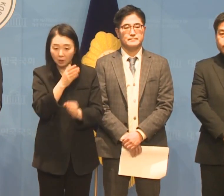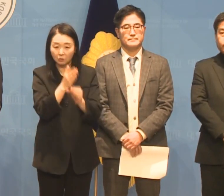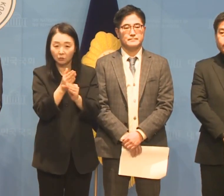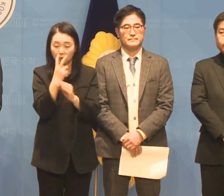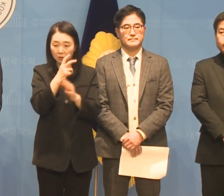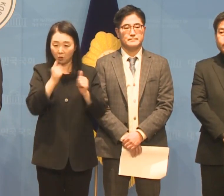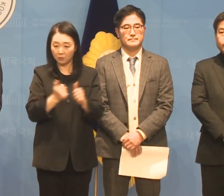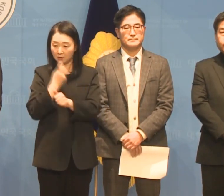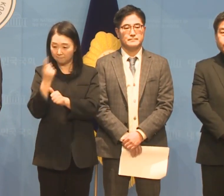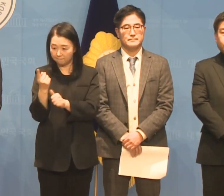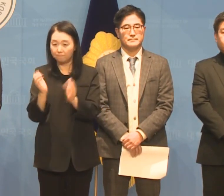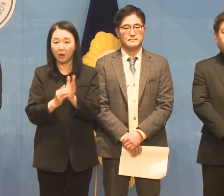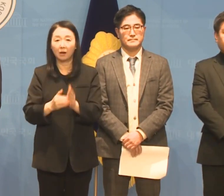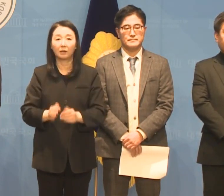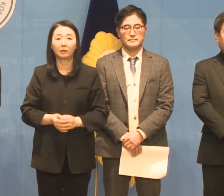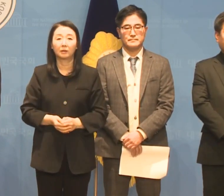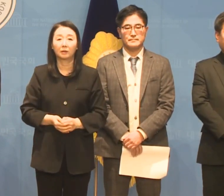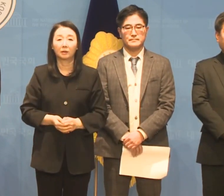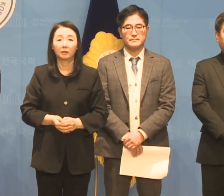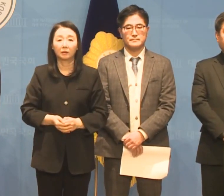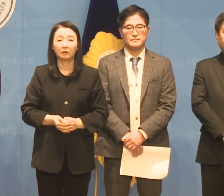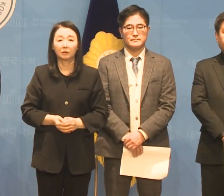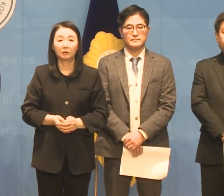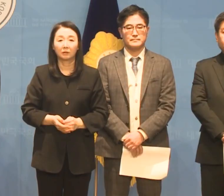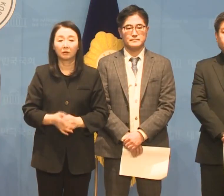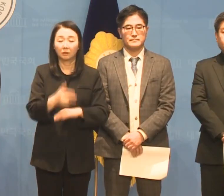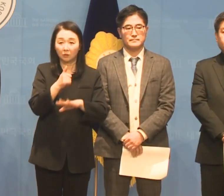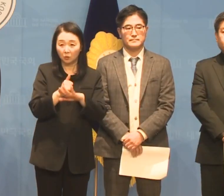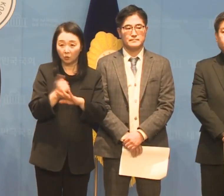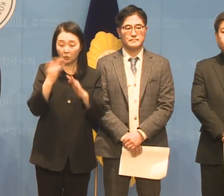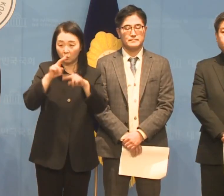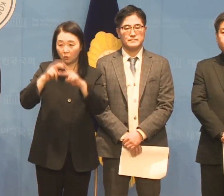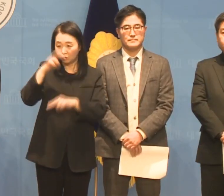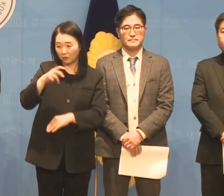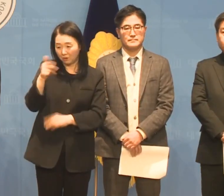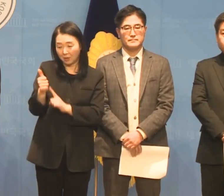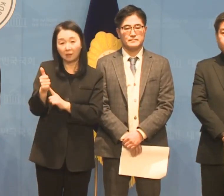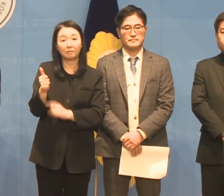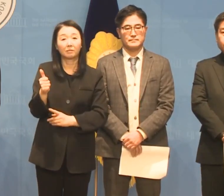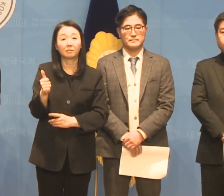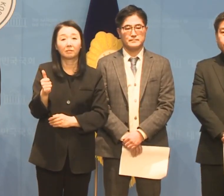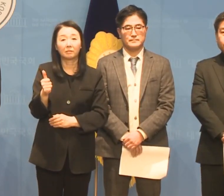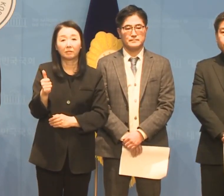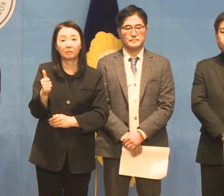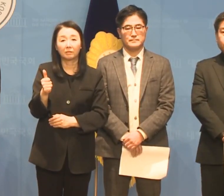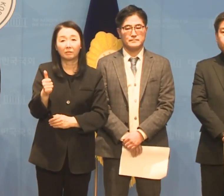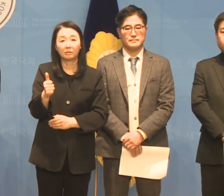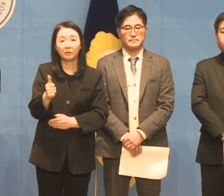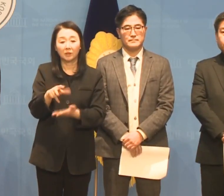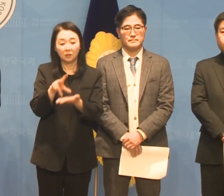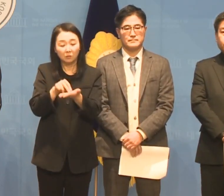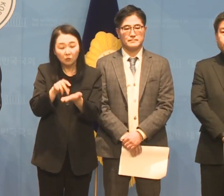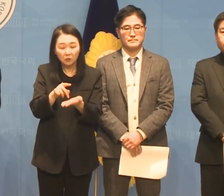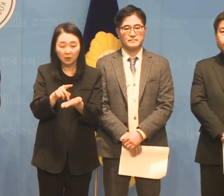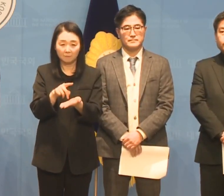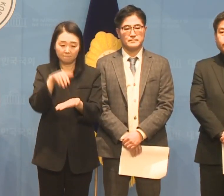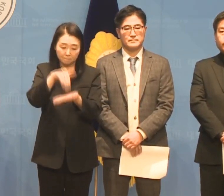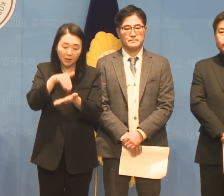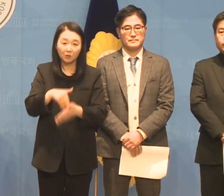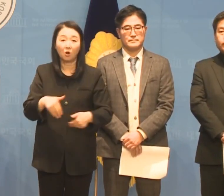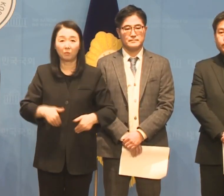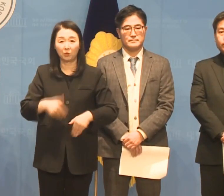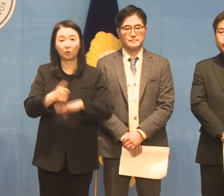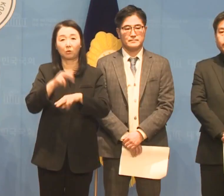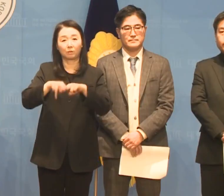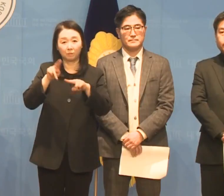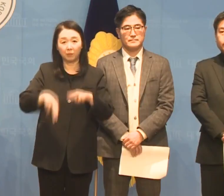검사가 기소했으면 될 것입니다. 그런 측면에서 공수처장도 이 문제에 대해서 심각하게 반성하고